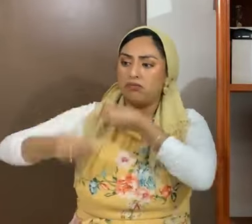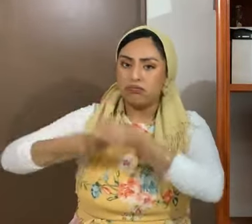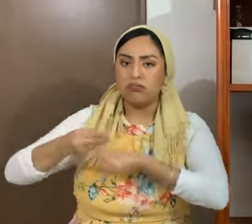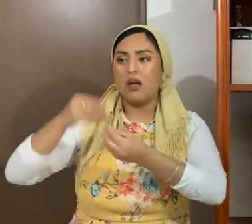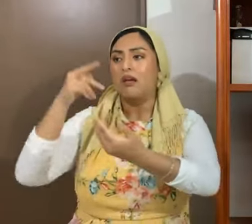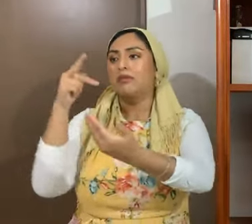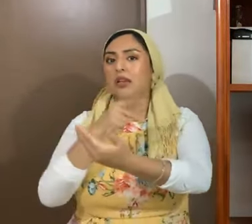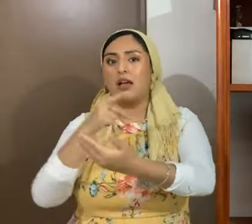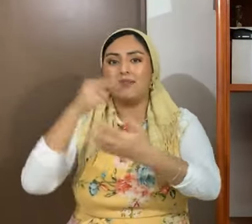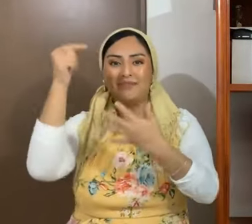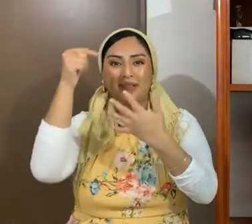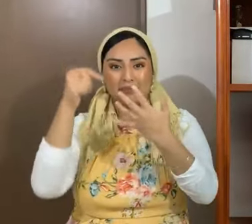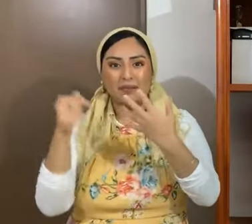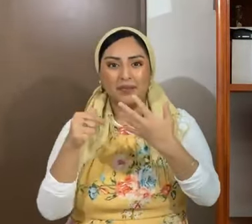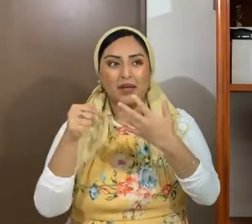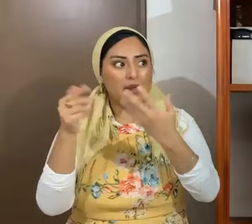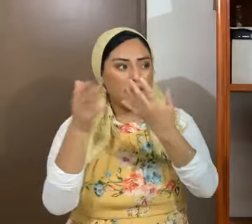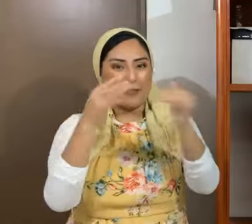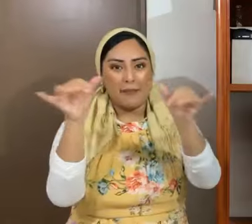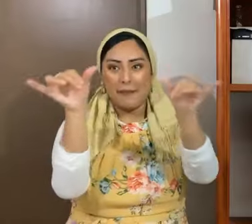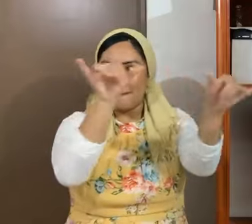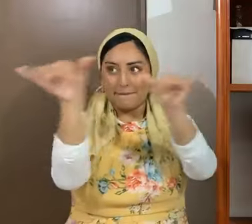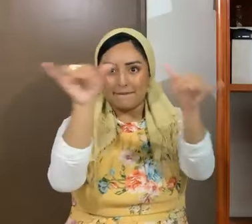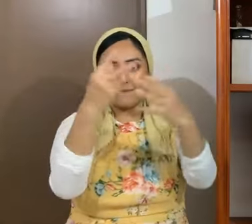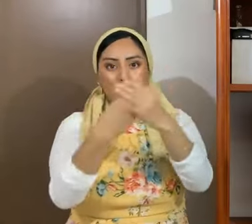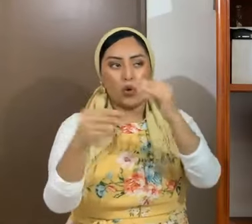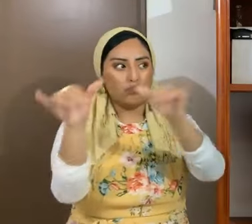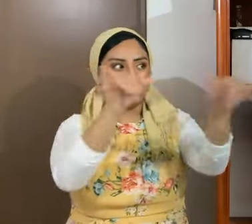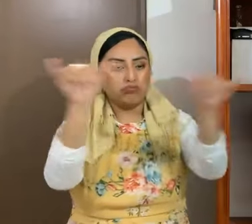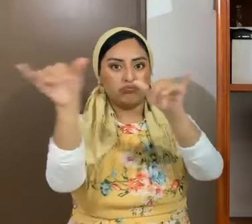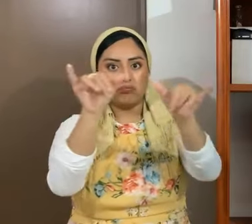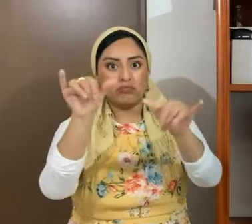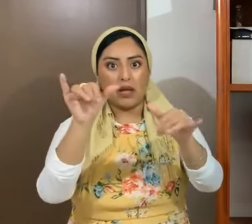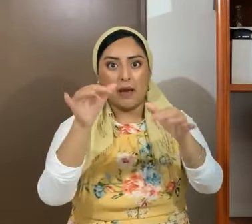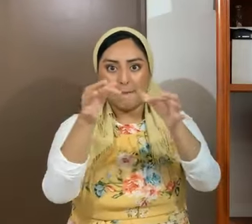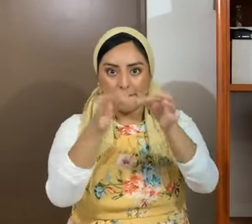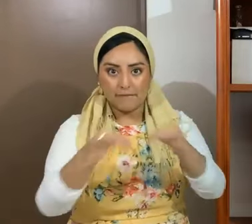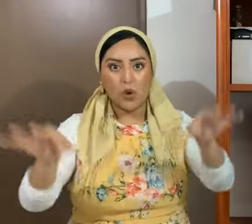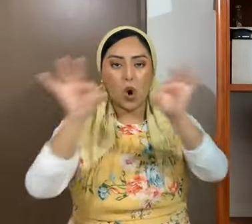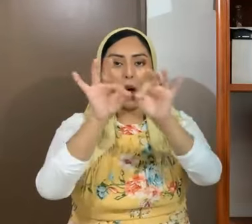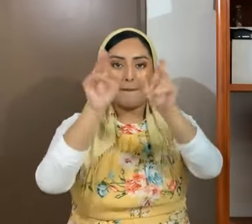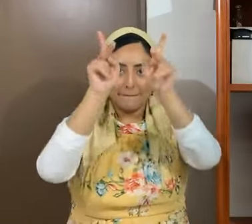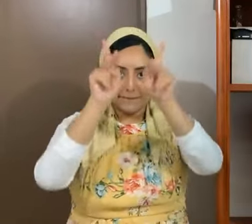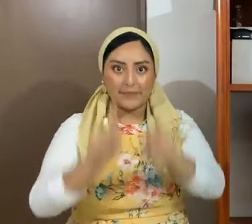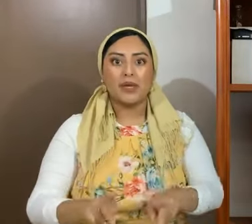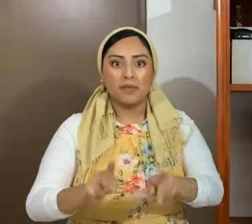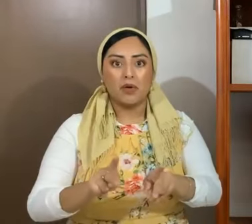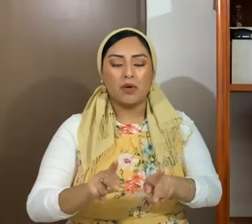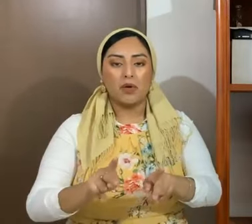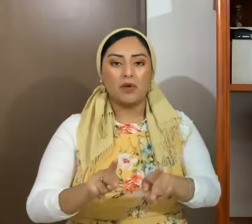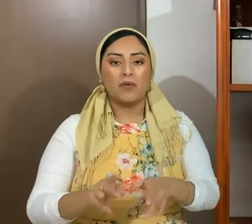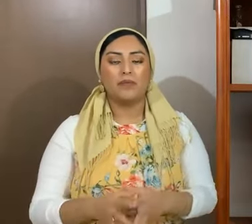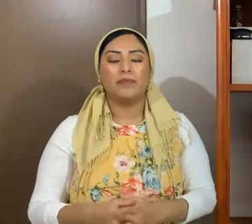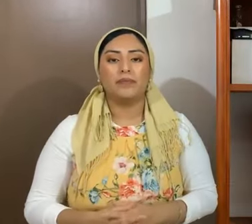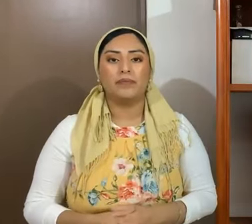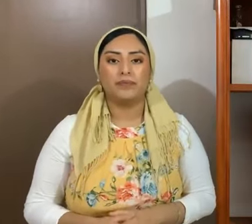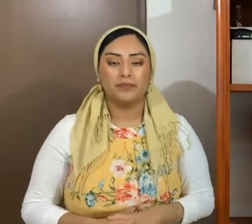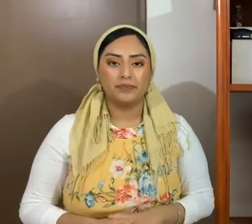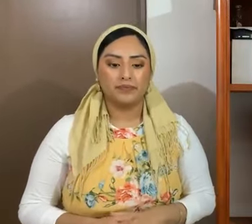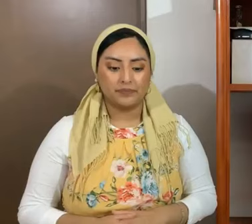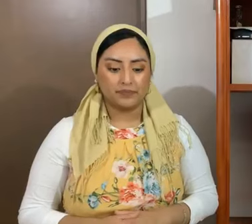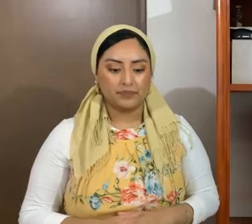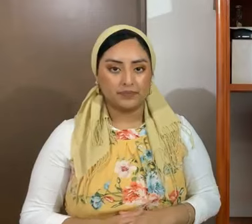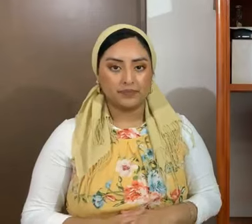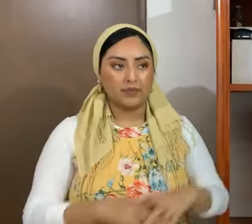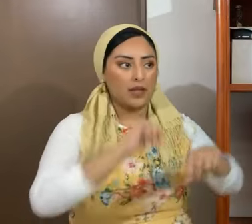Entonces, Abraham y el rey David son considerados pilares entre la casa de Judá y la casa de Israel, es